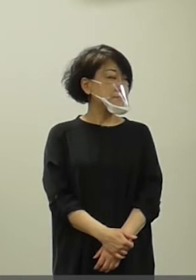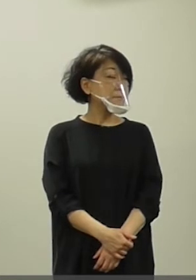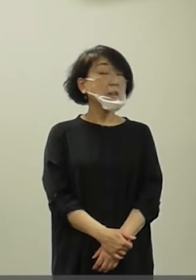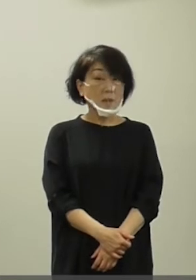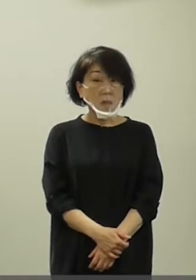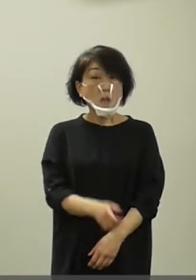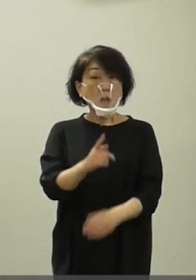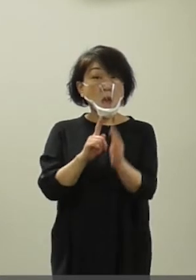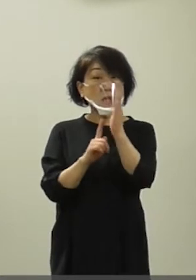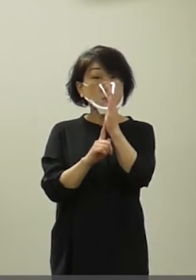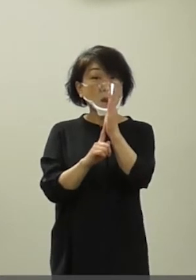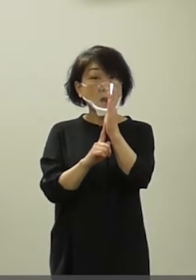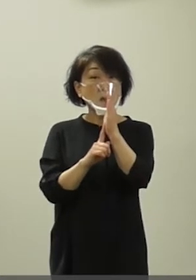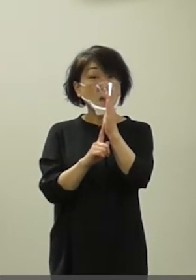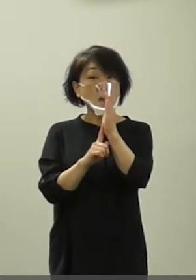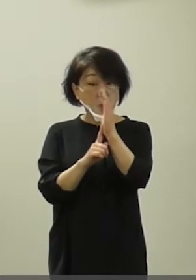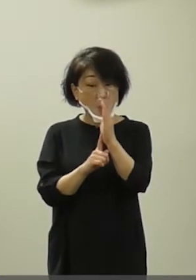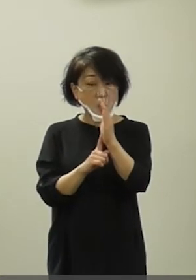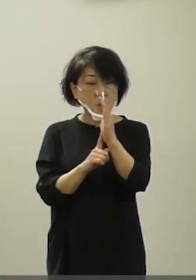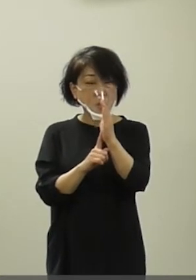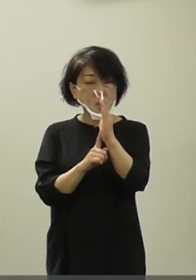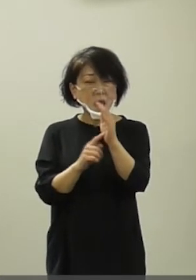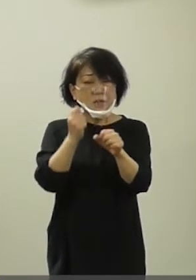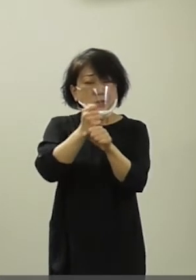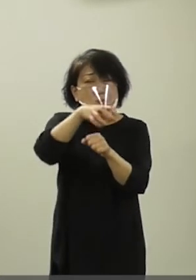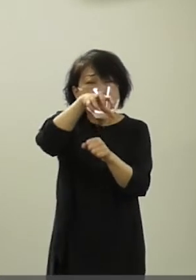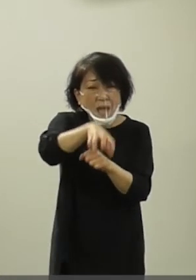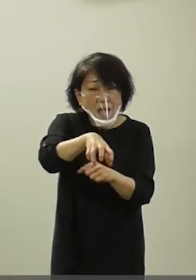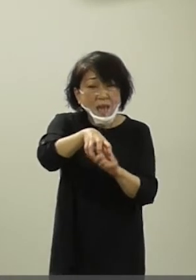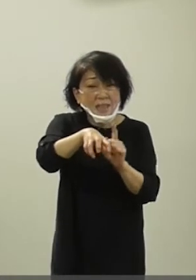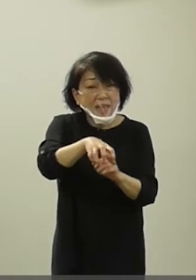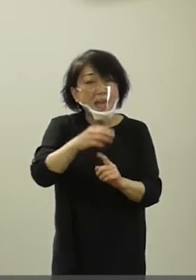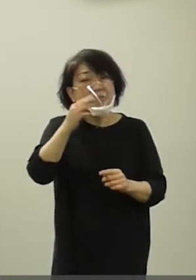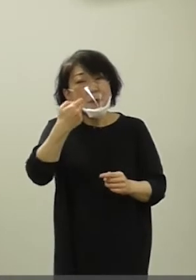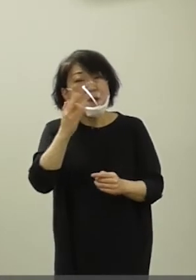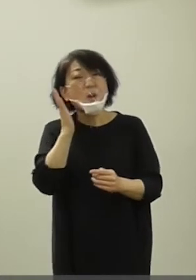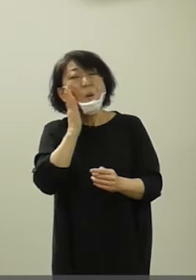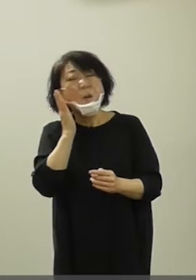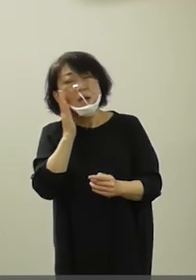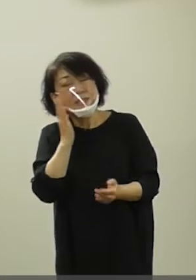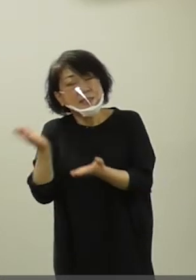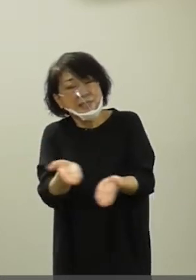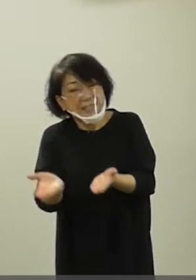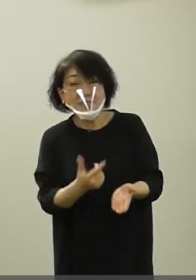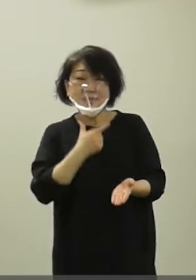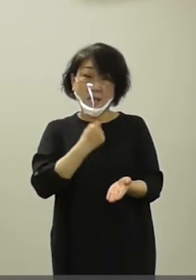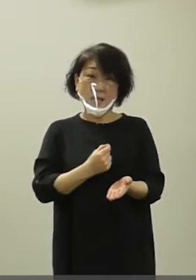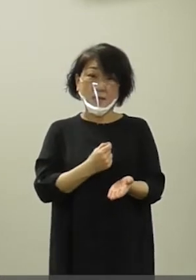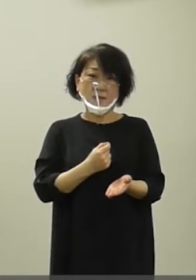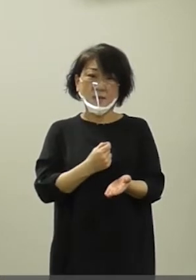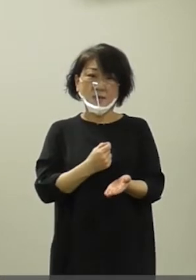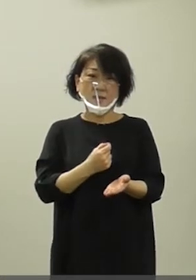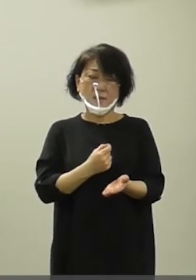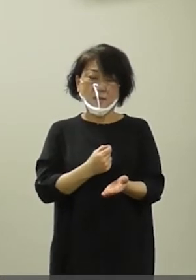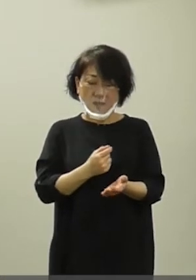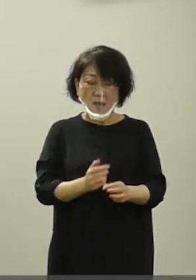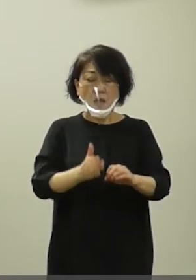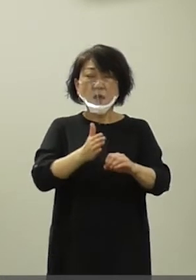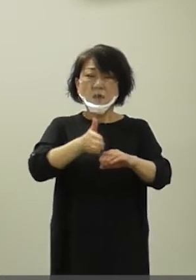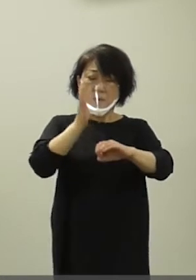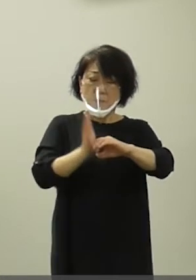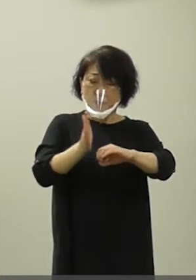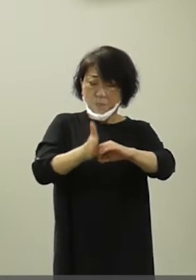やっ肌もですねあの惨事でための一番しとちょっとアピールをしたいと思いましたのんしちゃったところから水